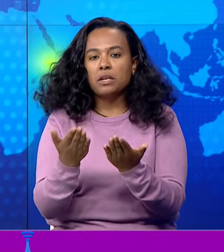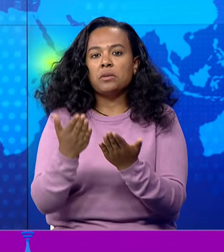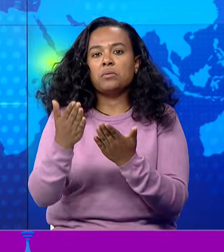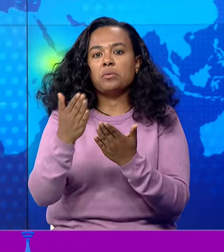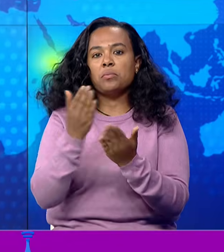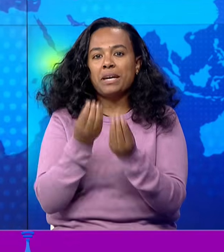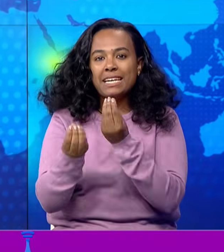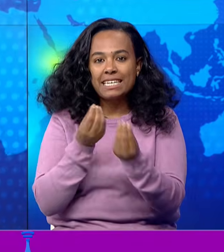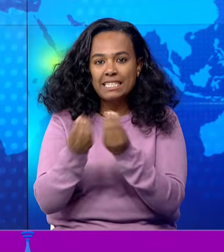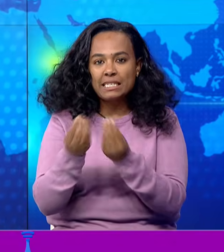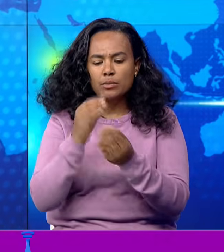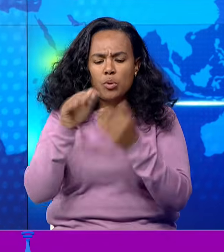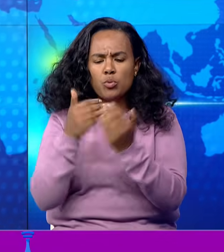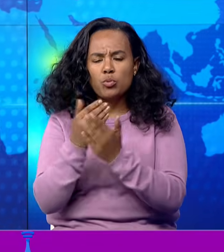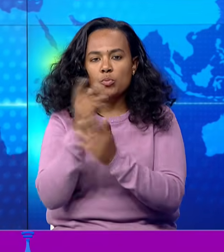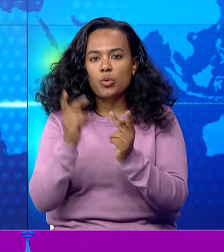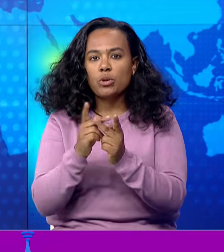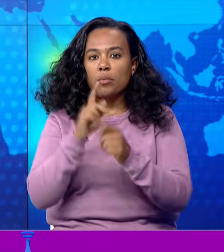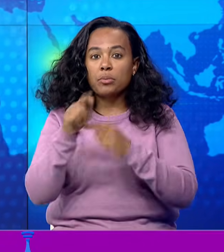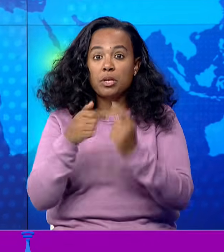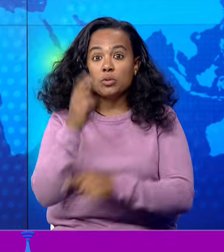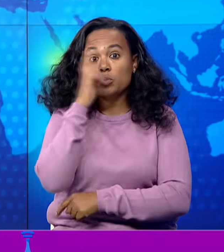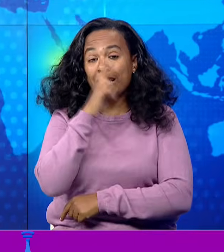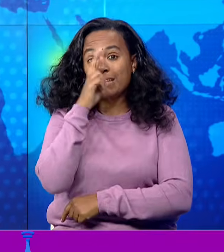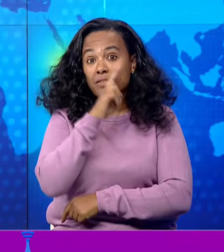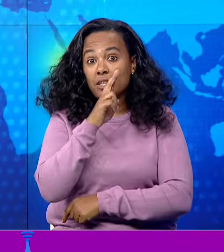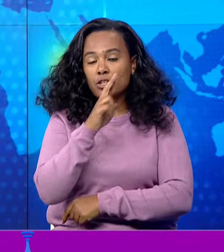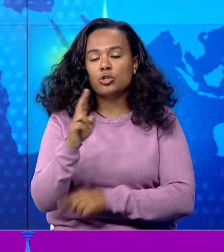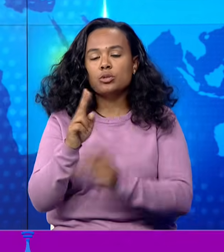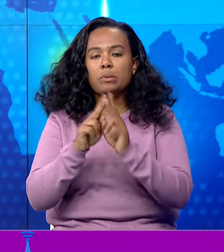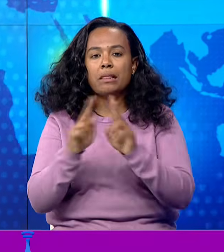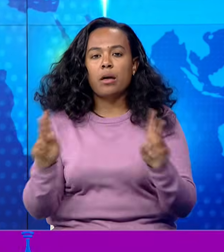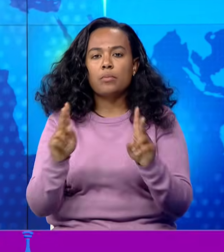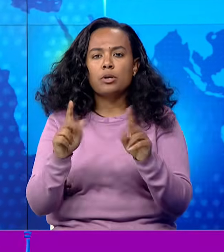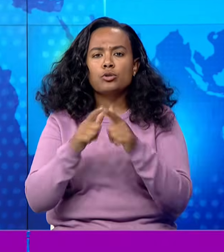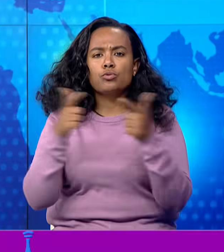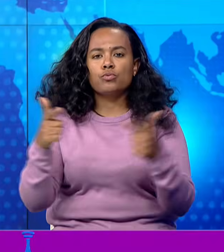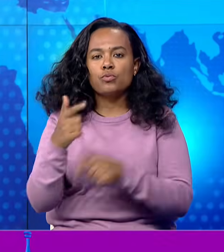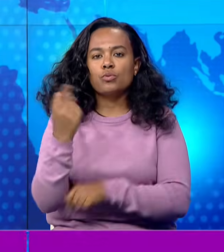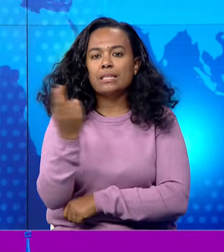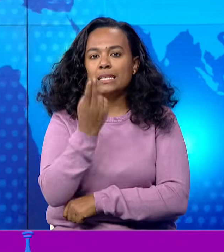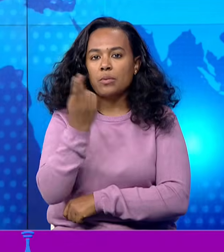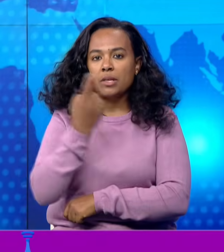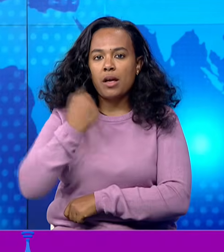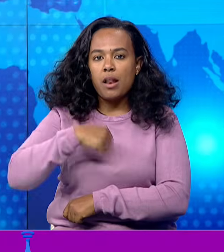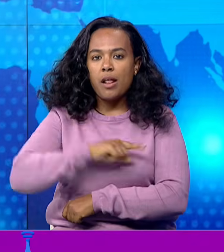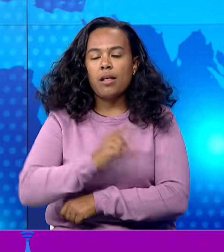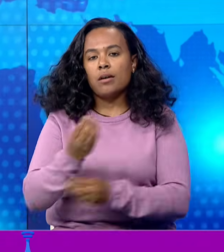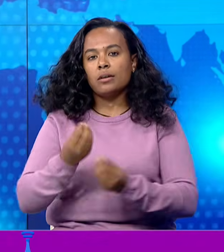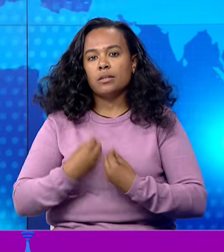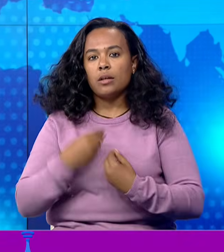በትሬድ በየትኛውም ሴክተር ብትሄዱ አርቲፊሻል ኢንተለጀንስ በጣም እጅግ ግዙፍ የሆነ ጠቀሜታ ለኛ